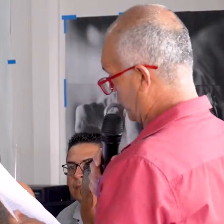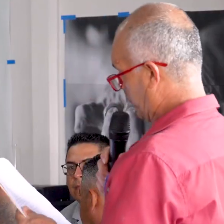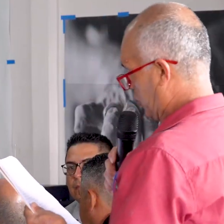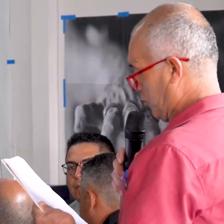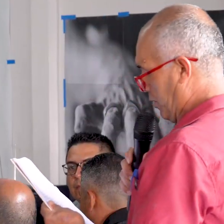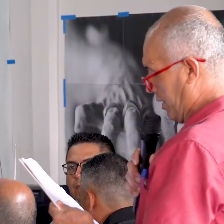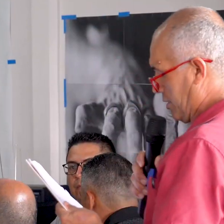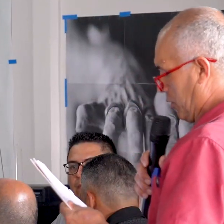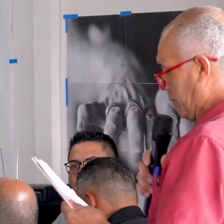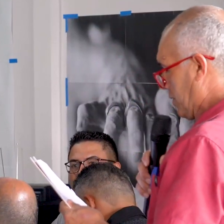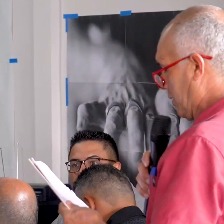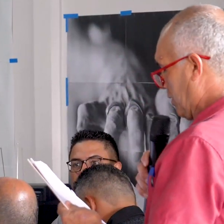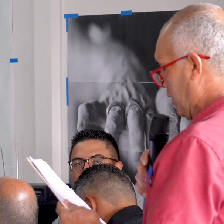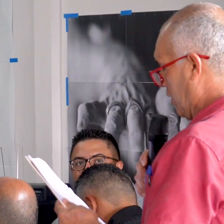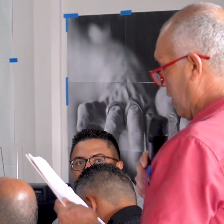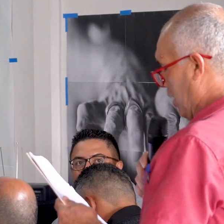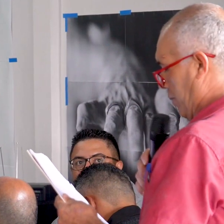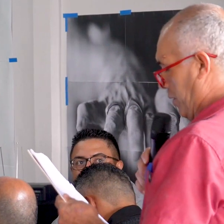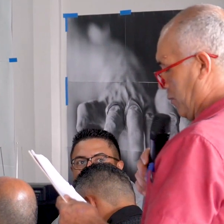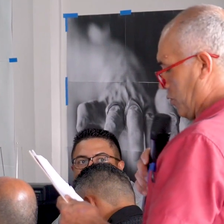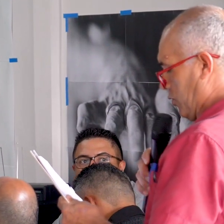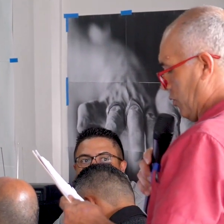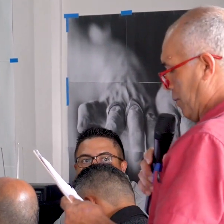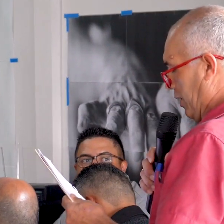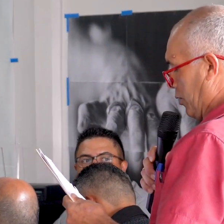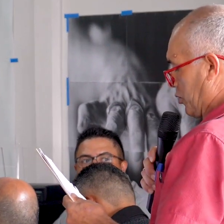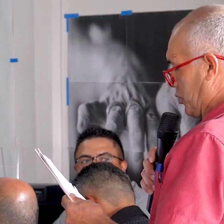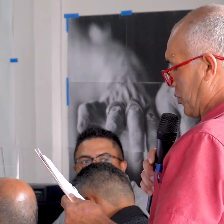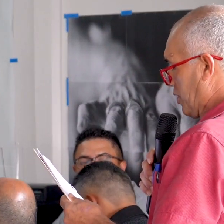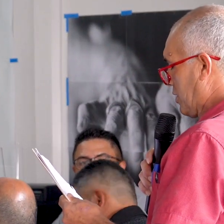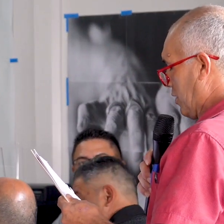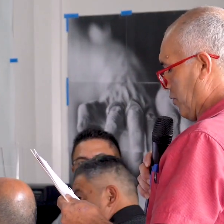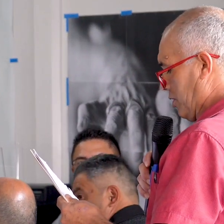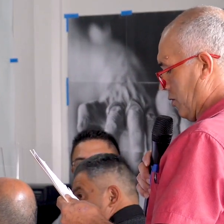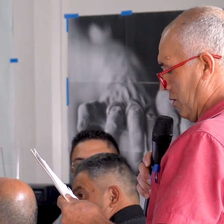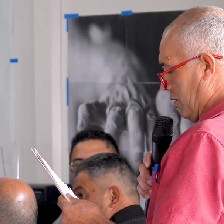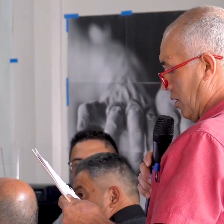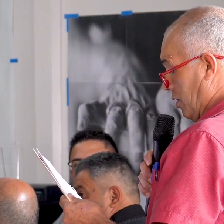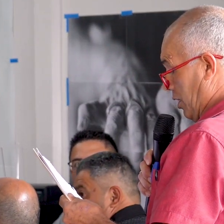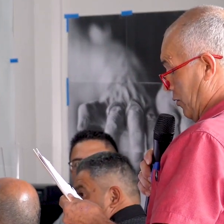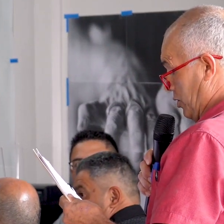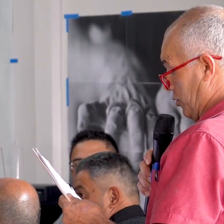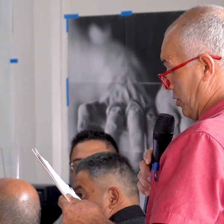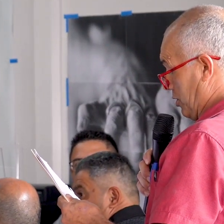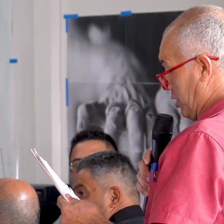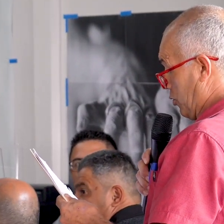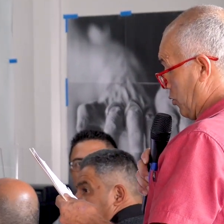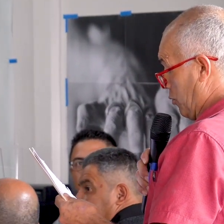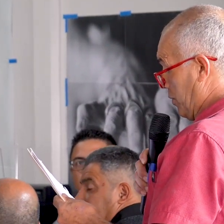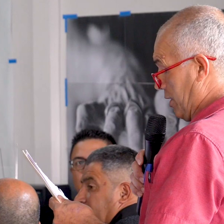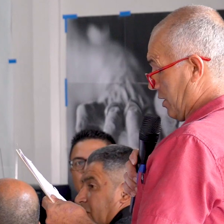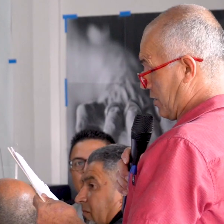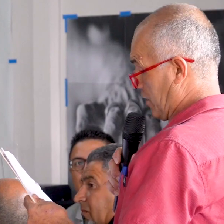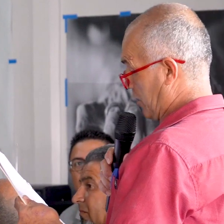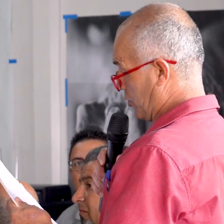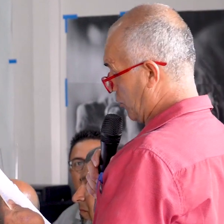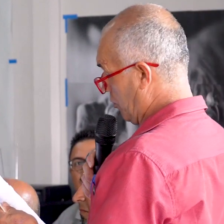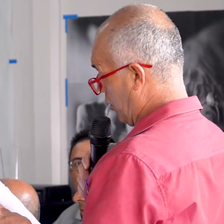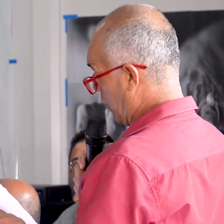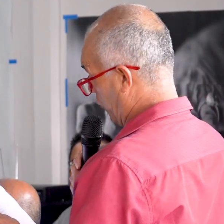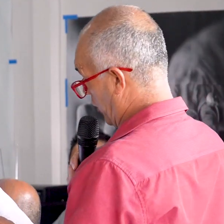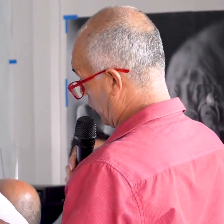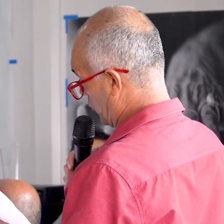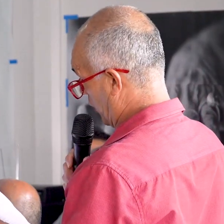Con todo respeto y humildad, señor presidente, le pedimos ayuda para la construcción de este edificio y a nuestro distrito, con miras a ser